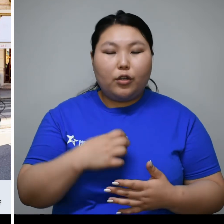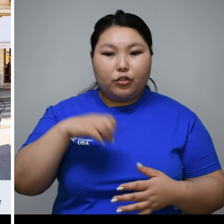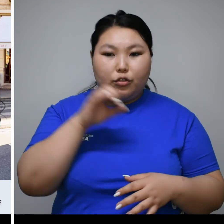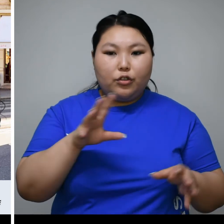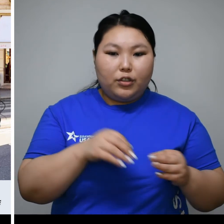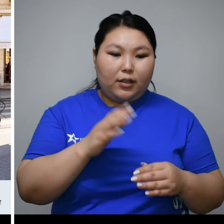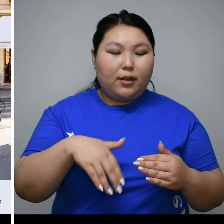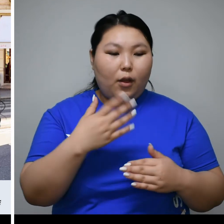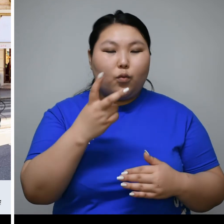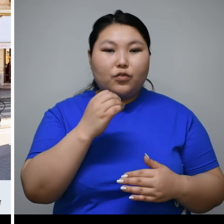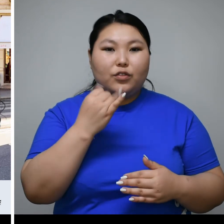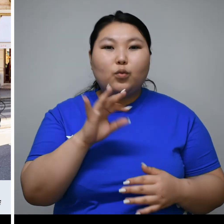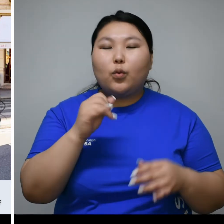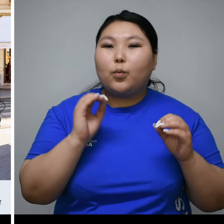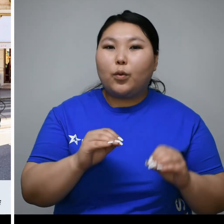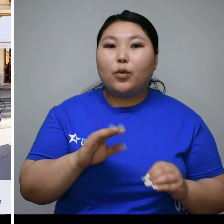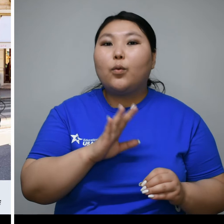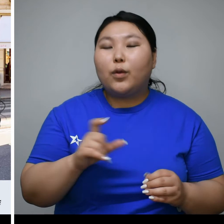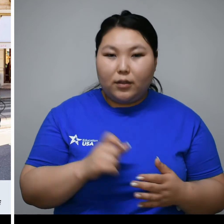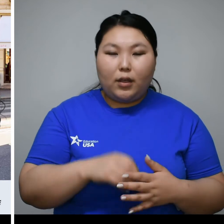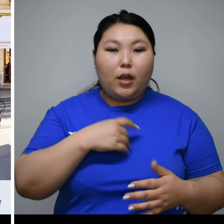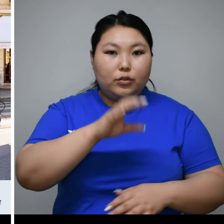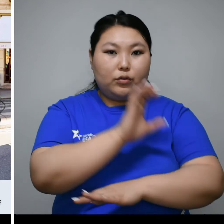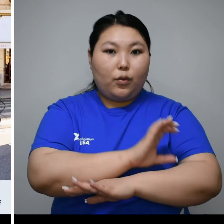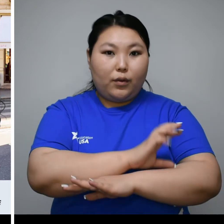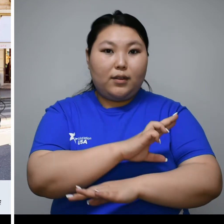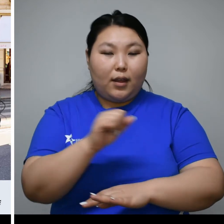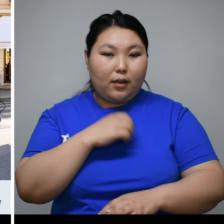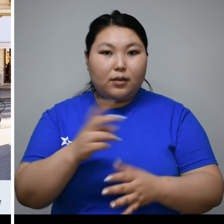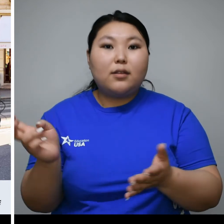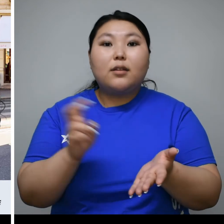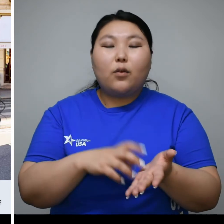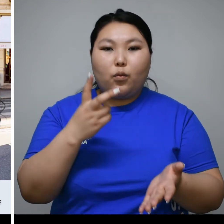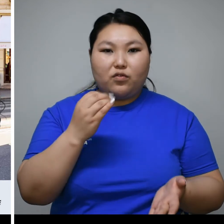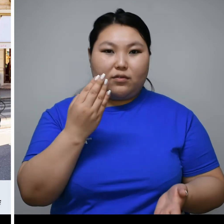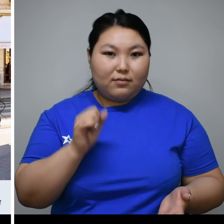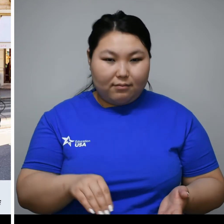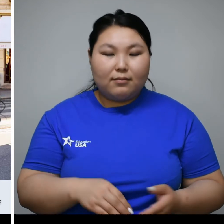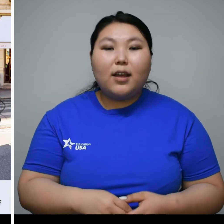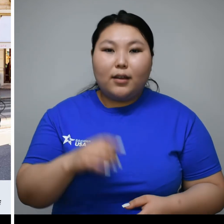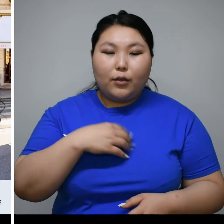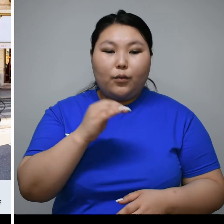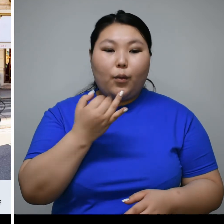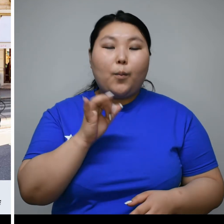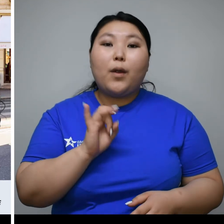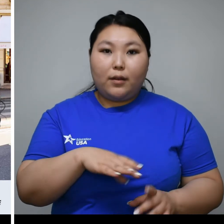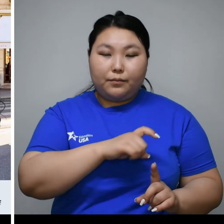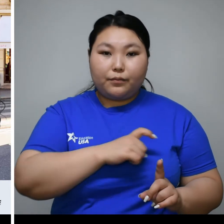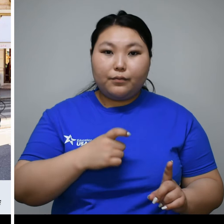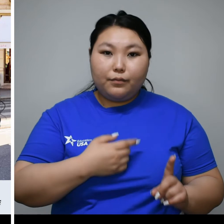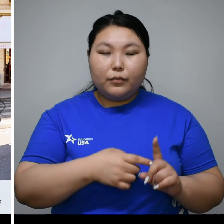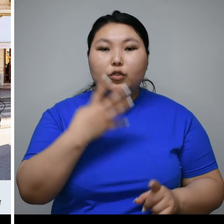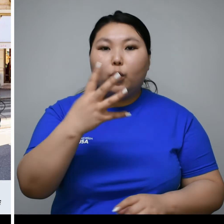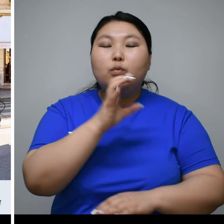тэгээд ерөнхийдөө дараагийн үе шатнуудад юу болох вэ гэхлээр сургуультай тэнцэх үе шат гэсэн үг. За тэгээд Fulbright-ийн